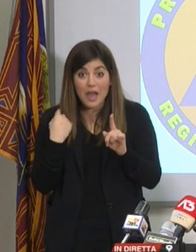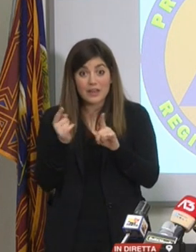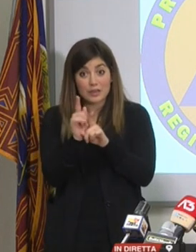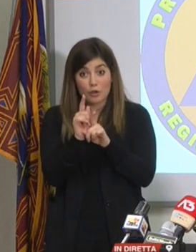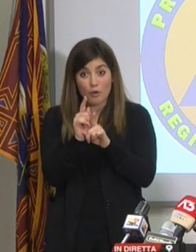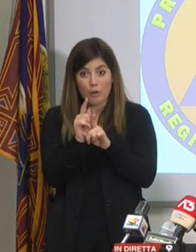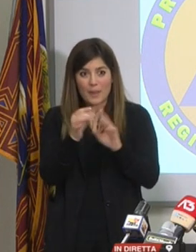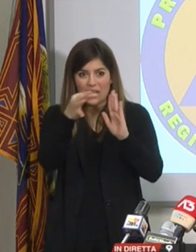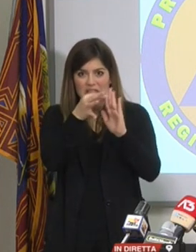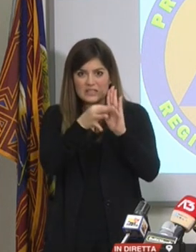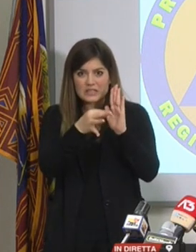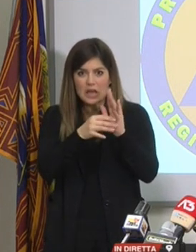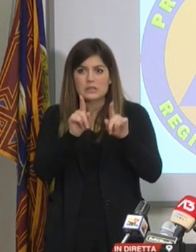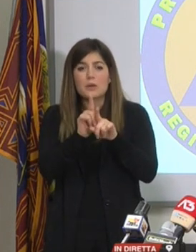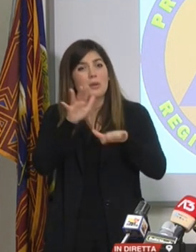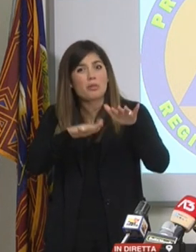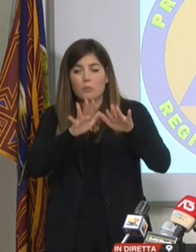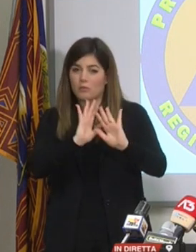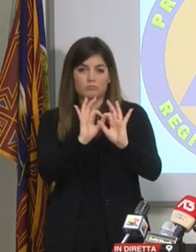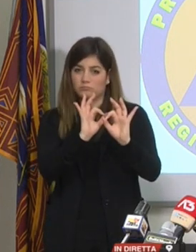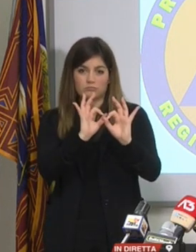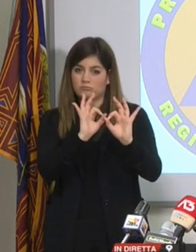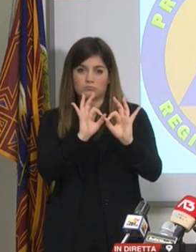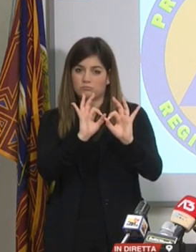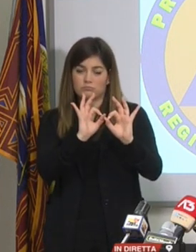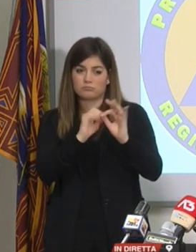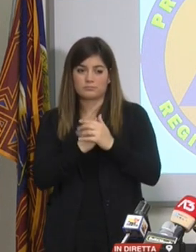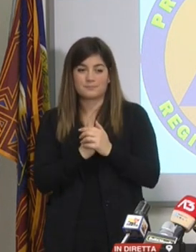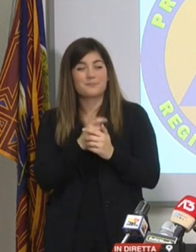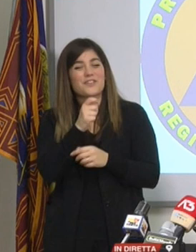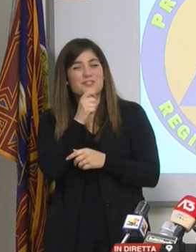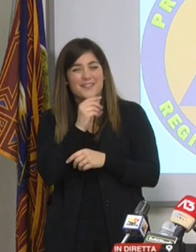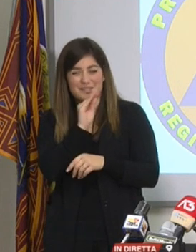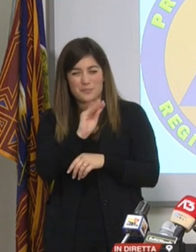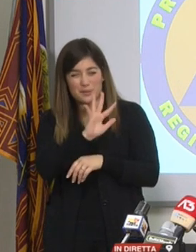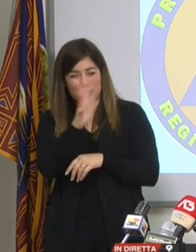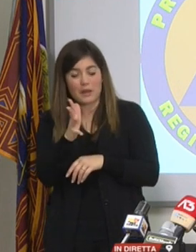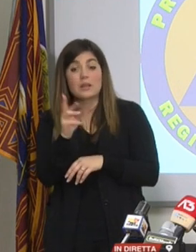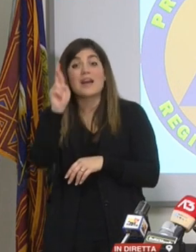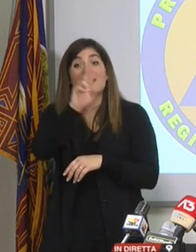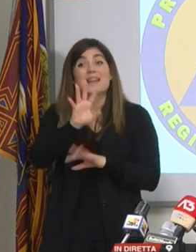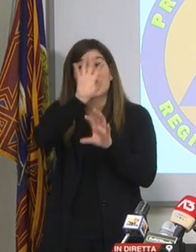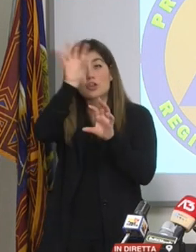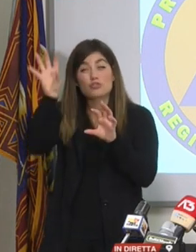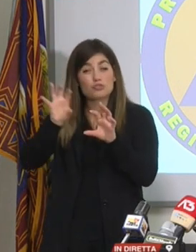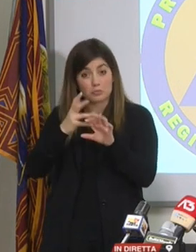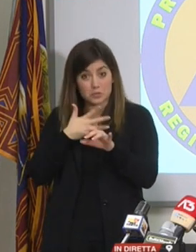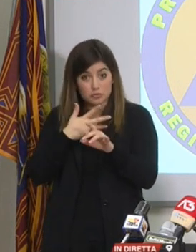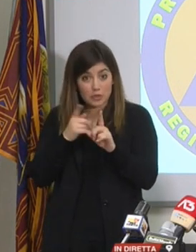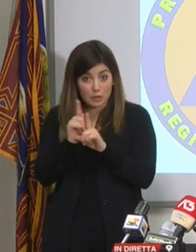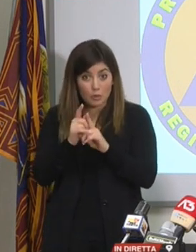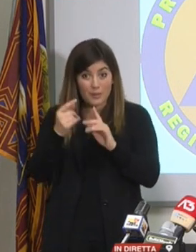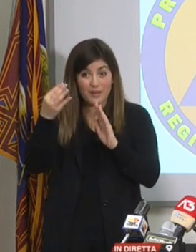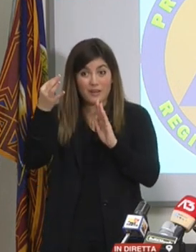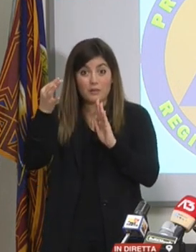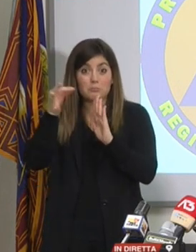questa istanza. Sempre a proposito dei ristori, alcune regioni hanno approvato dei provvedimenti, delle